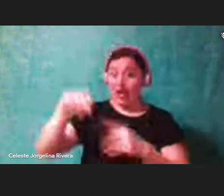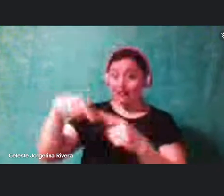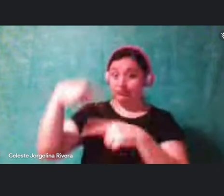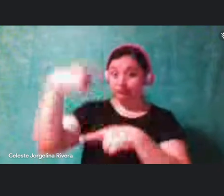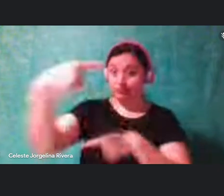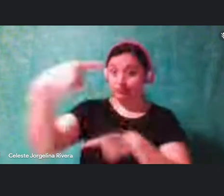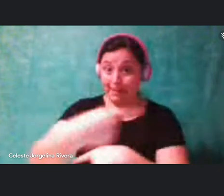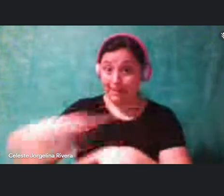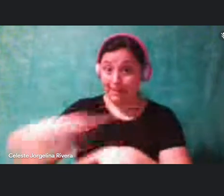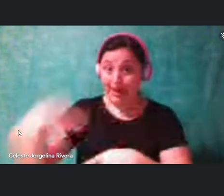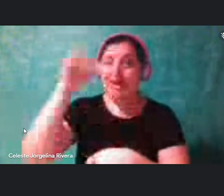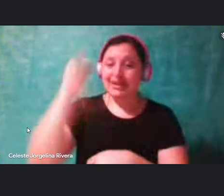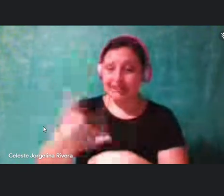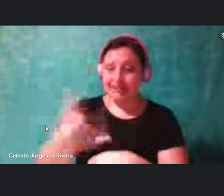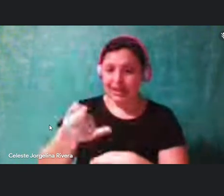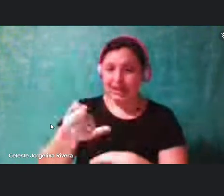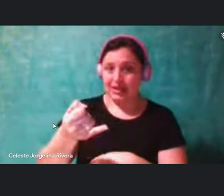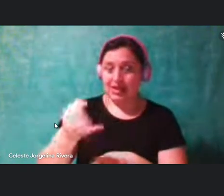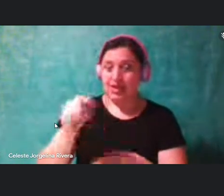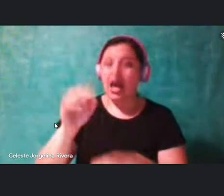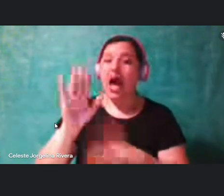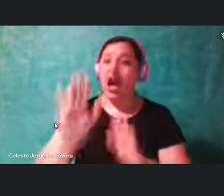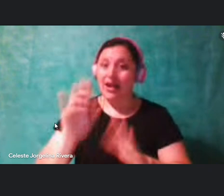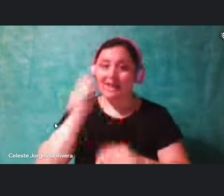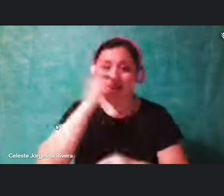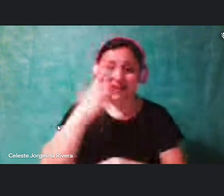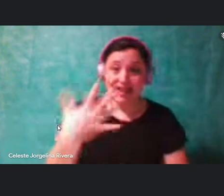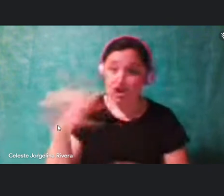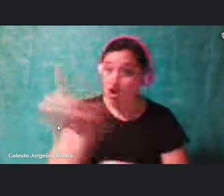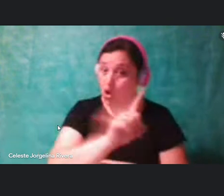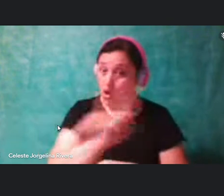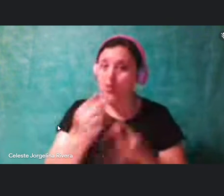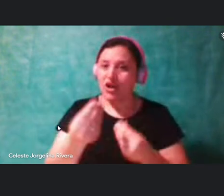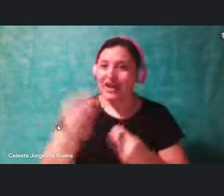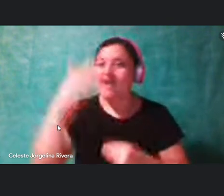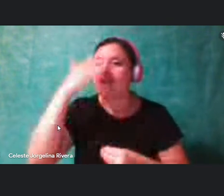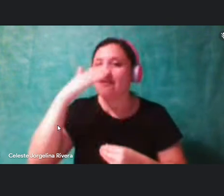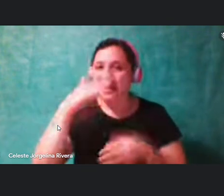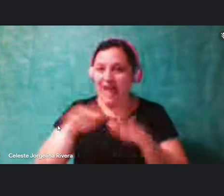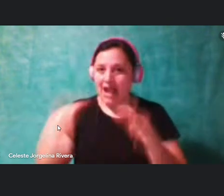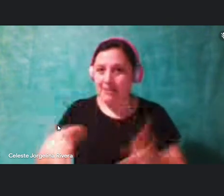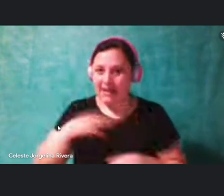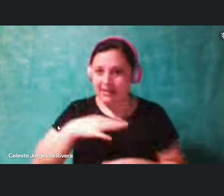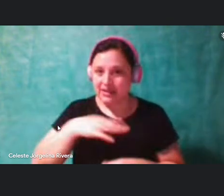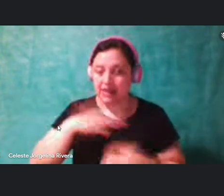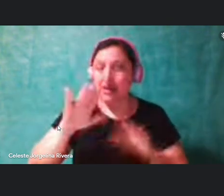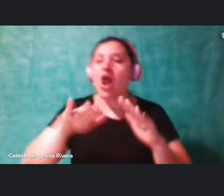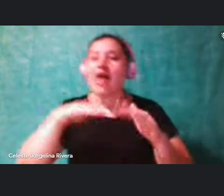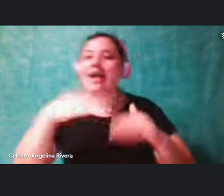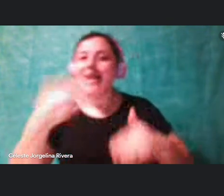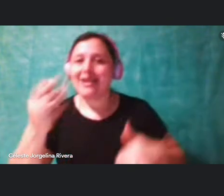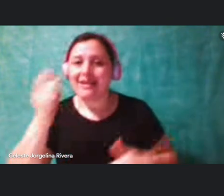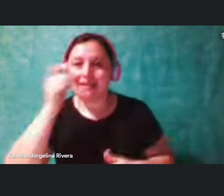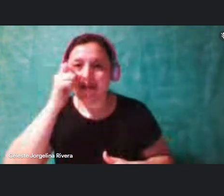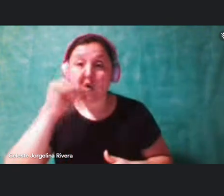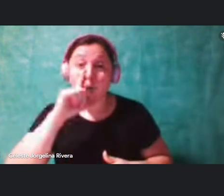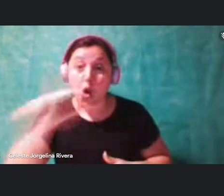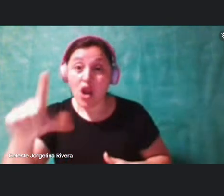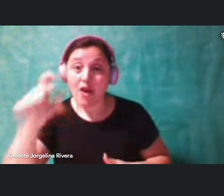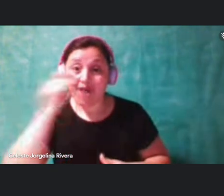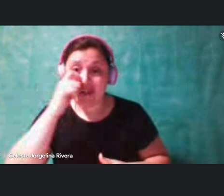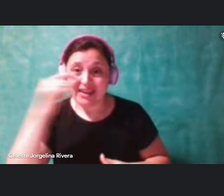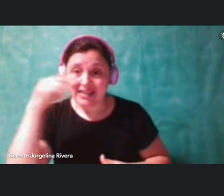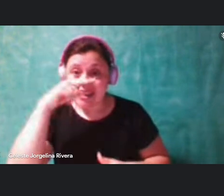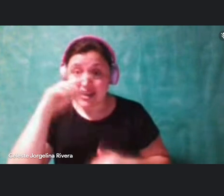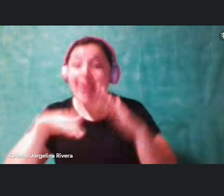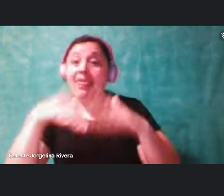es final, pero el 27 de julio sí hay consulta. Después hay consulta la